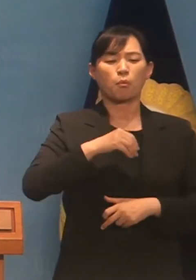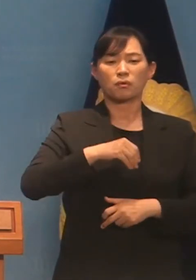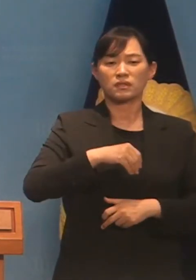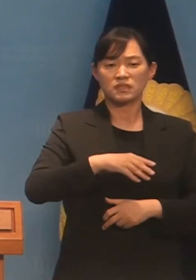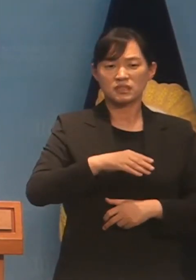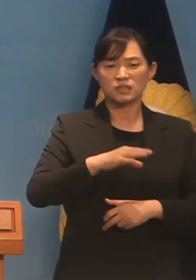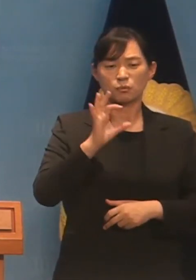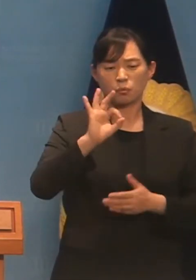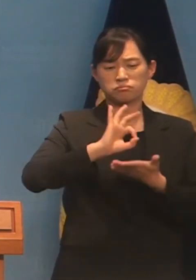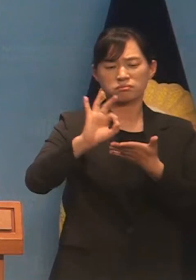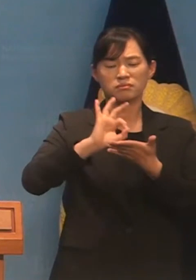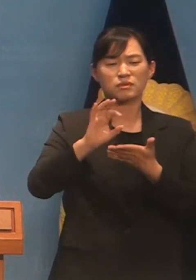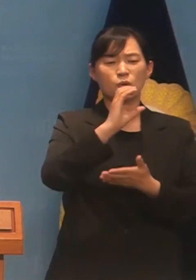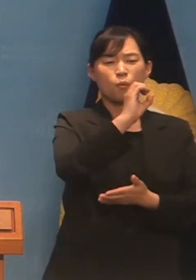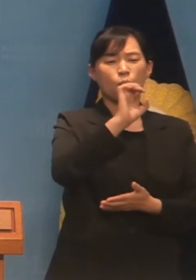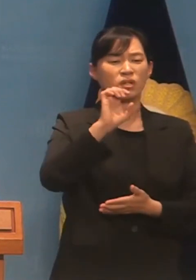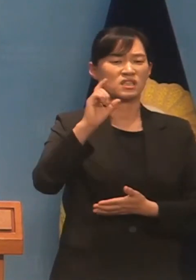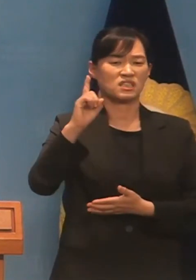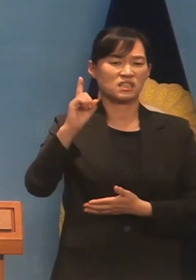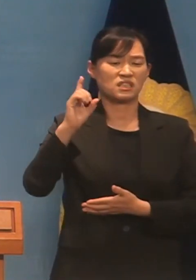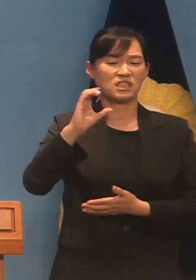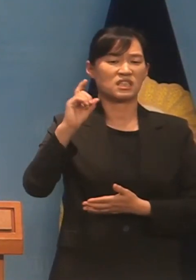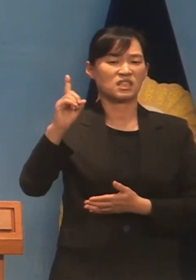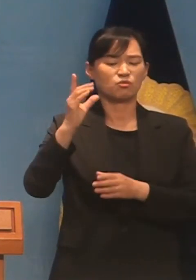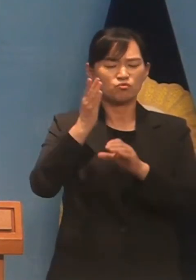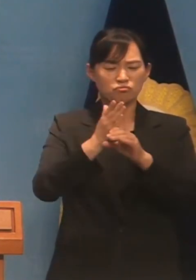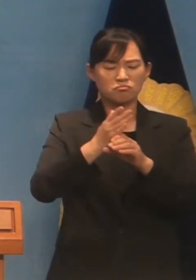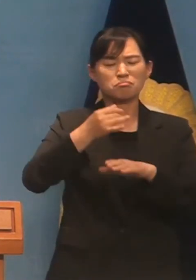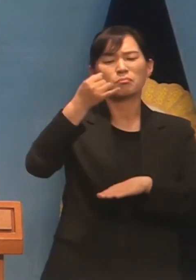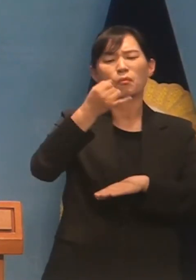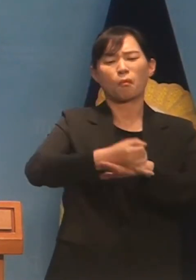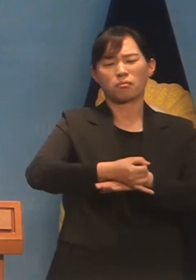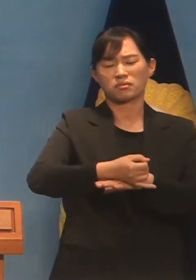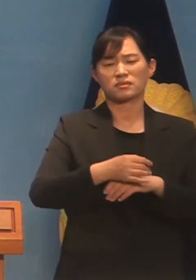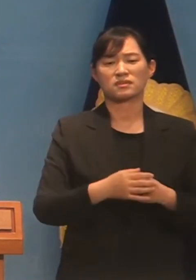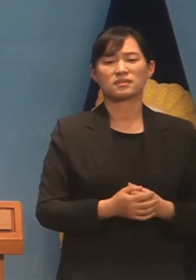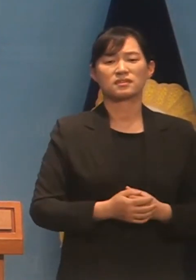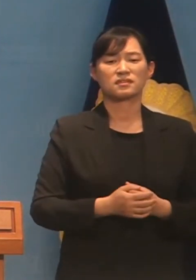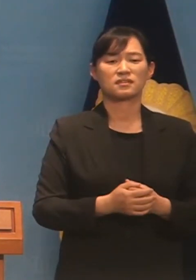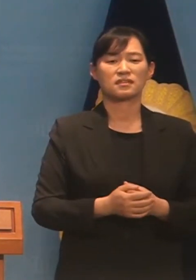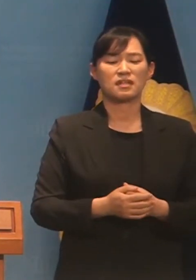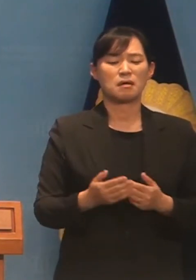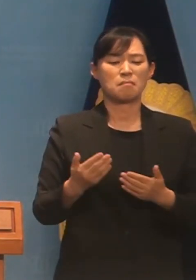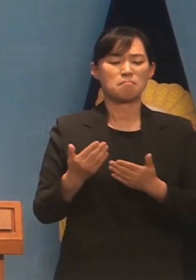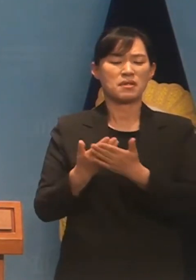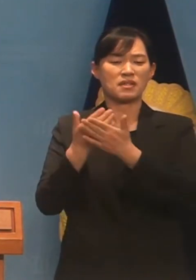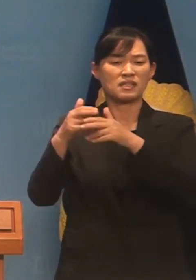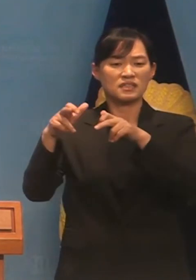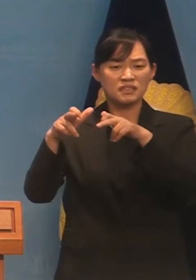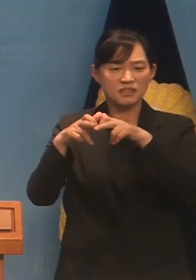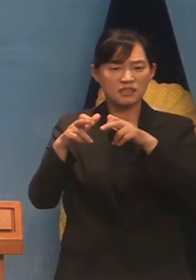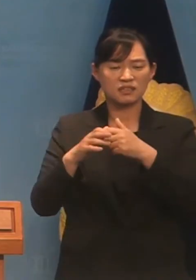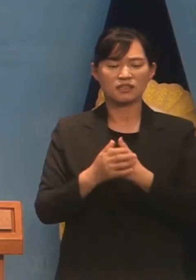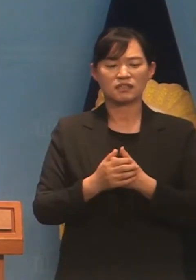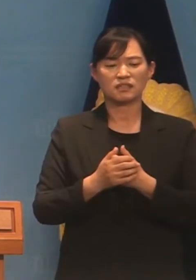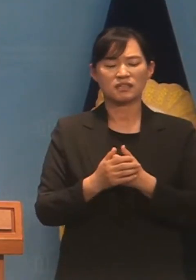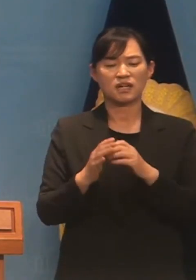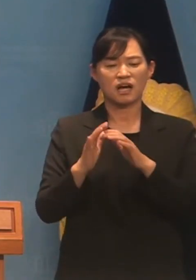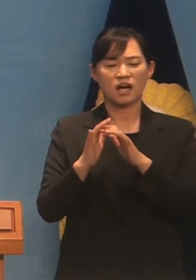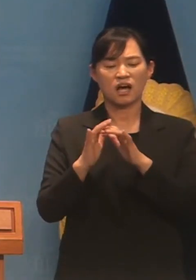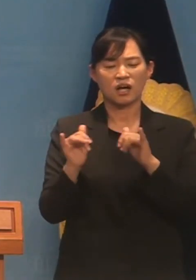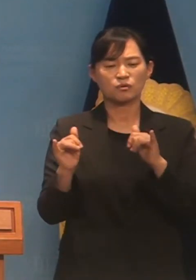지출은 OECD 회원국 중 최하위권에 머물고 있습니다. 발달 장애인 일가족